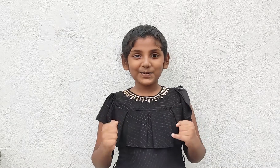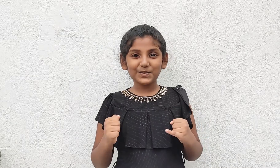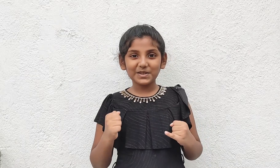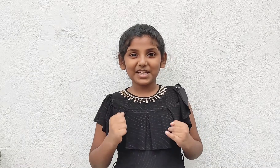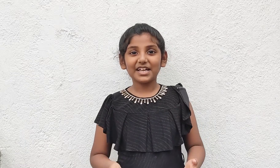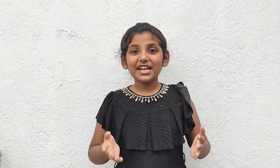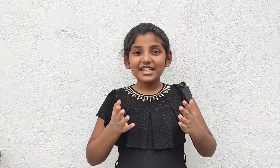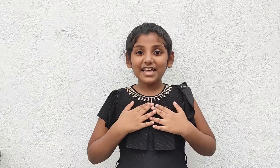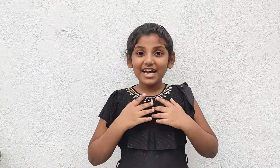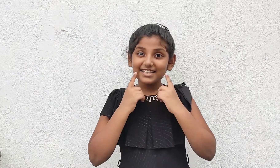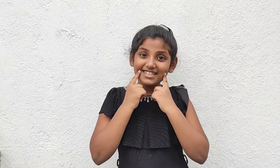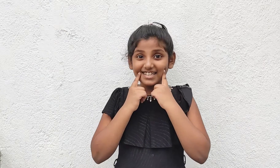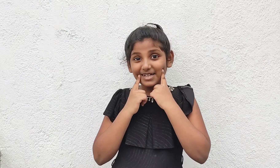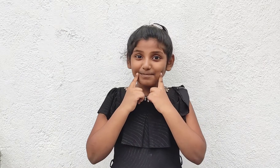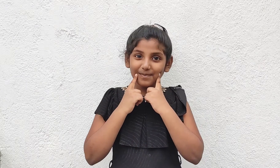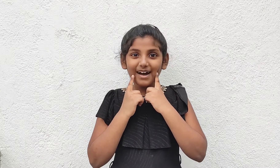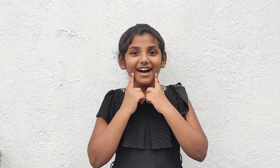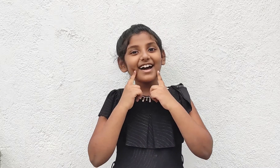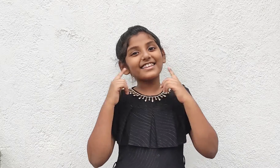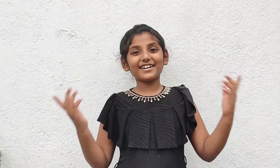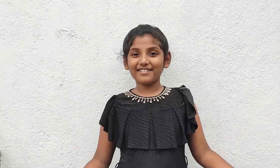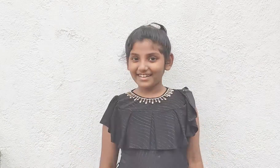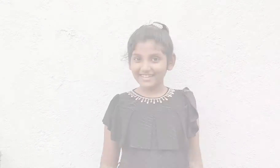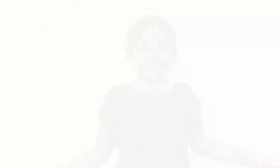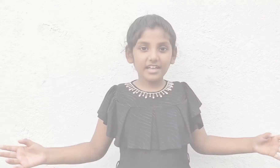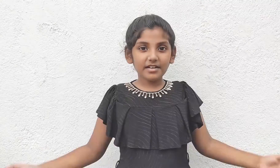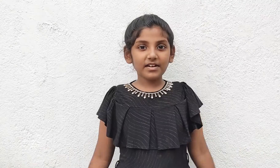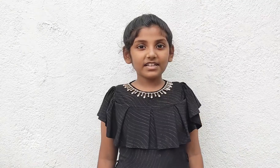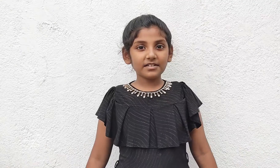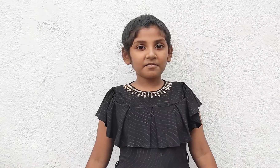பலனுண்டு. நான் சிறப்பானவள். தேவனின்